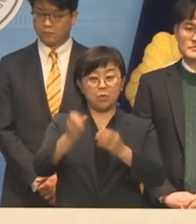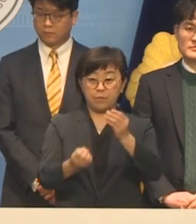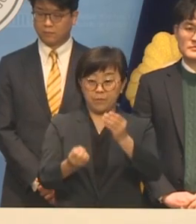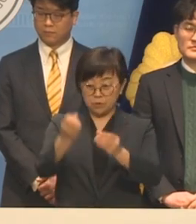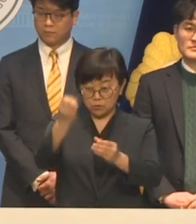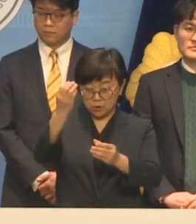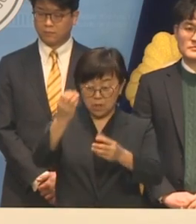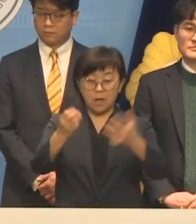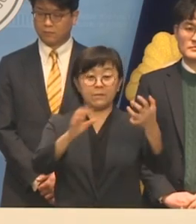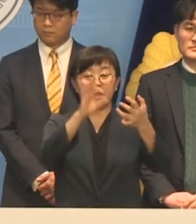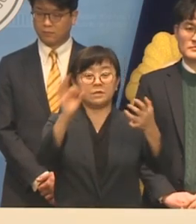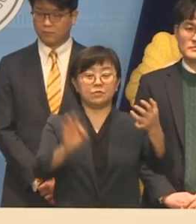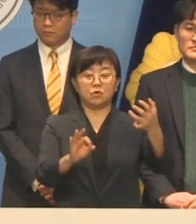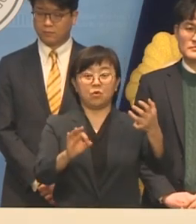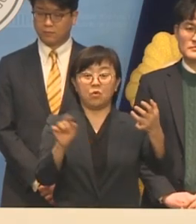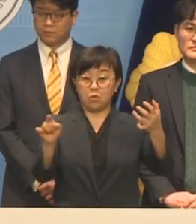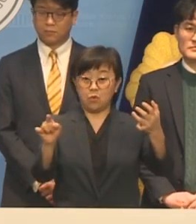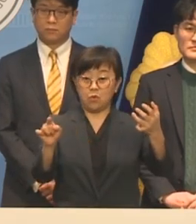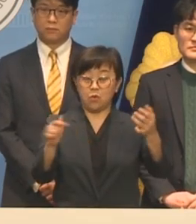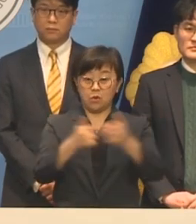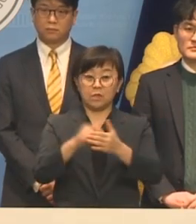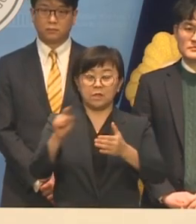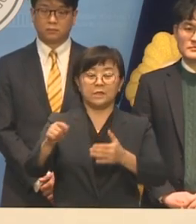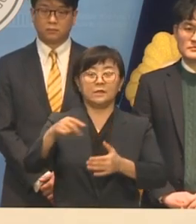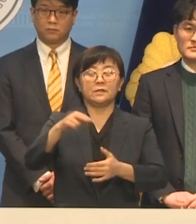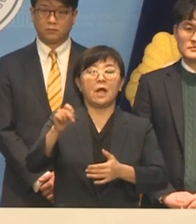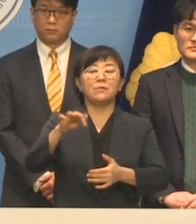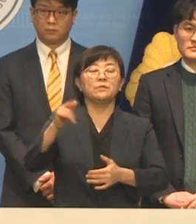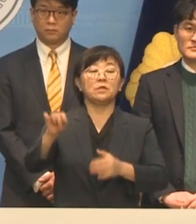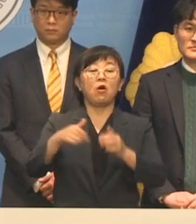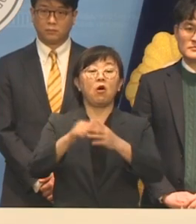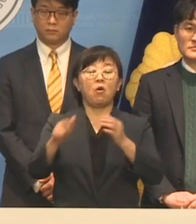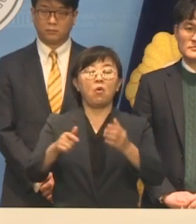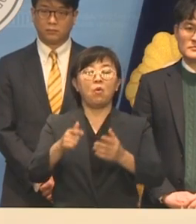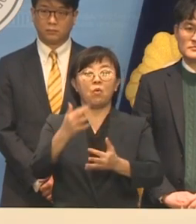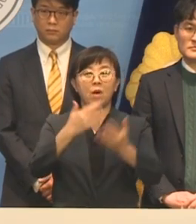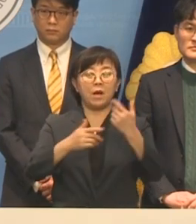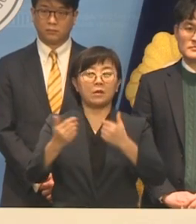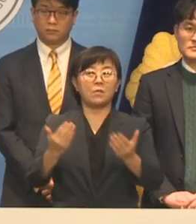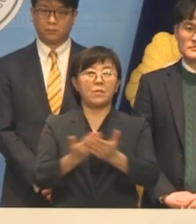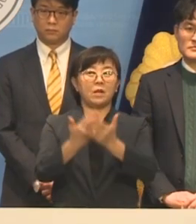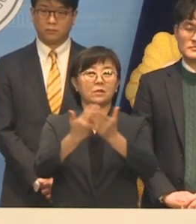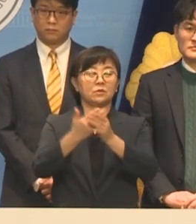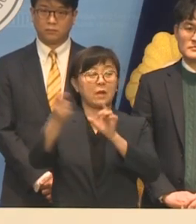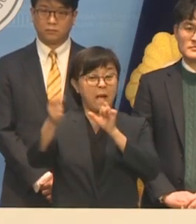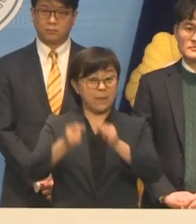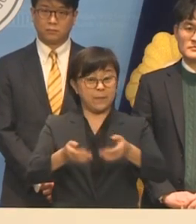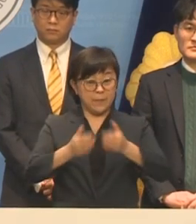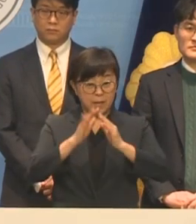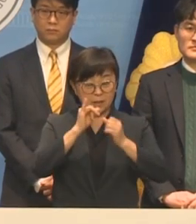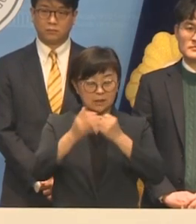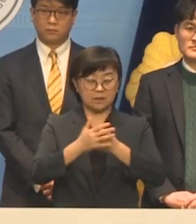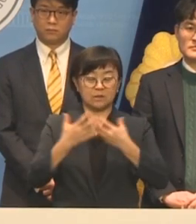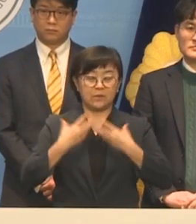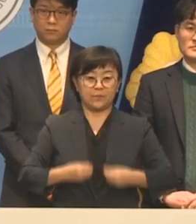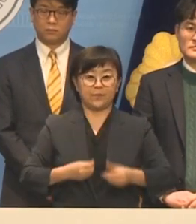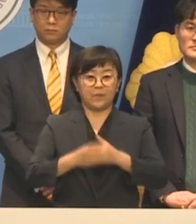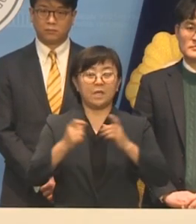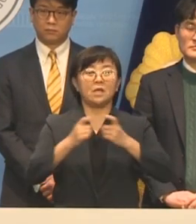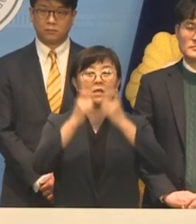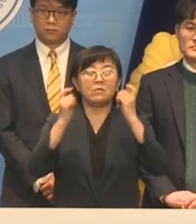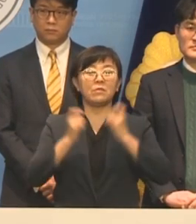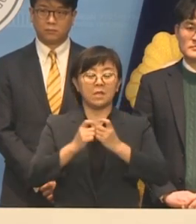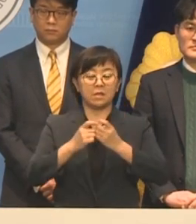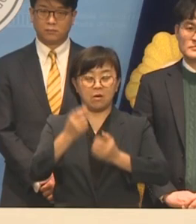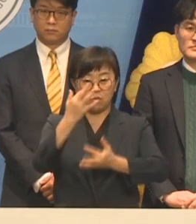배출하는 삼척 석탄 화력발전소가 곧 완공을 앞두고 있다는 사실 앞에 절규합니다. 이 민간 석탄